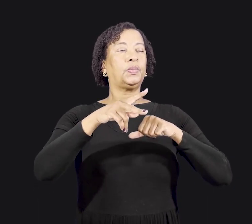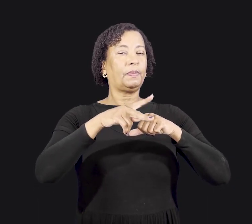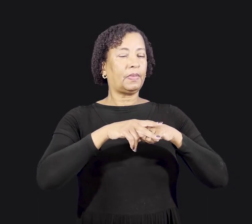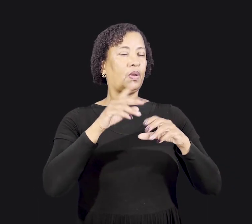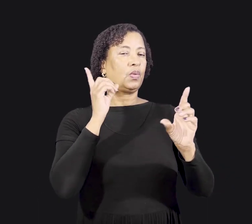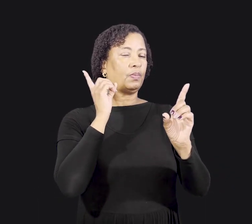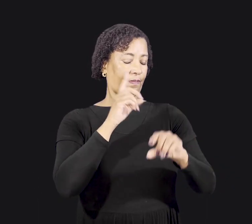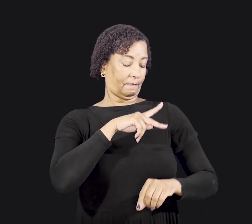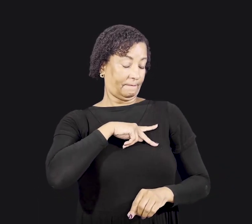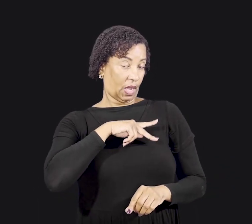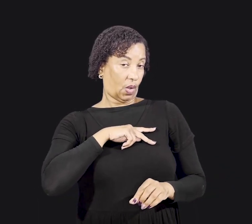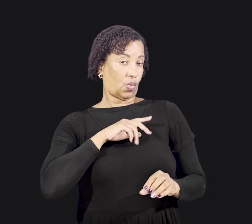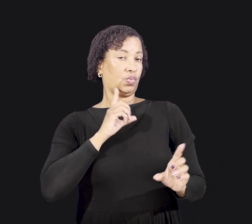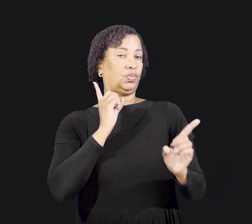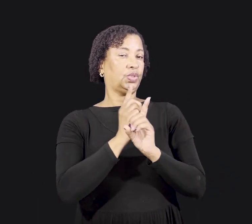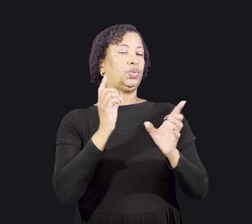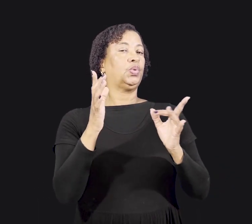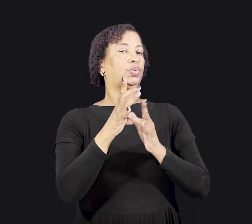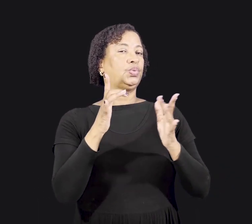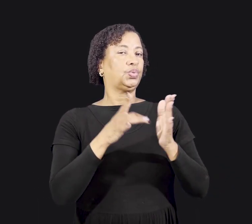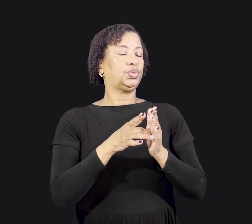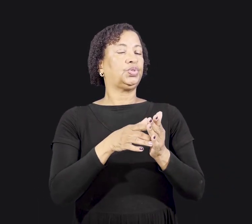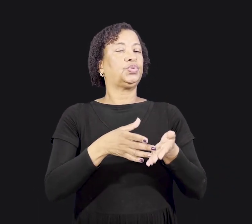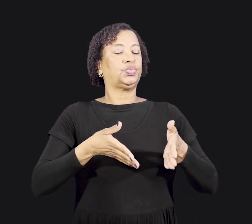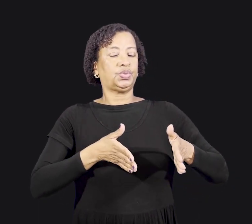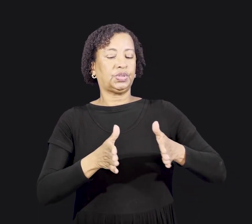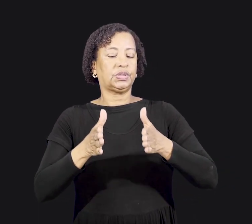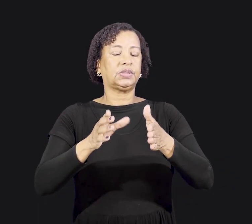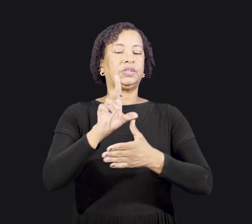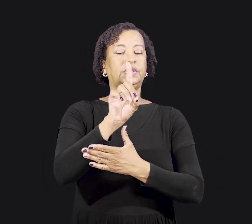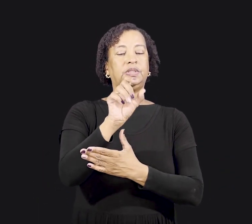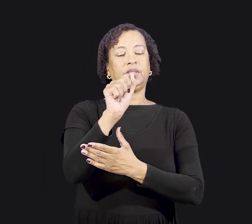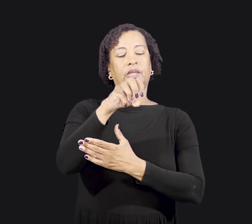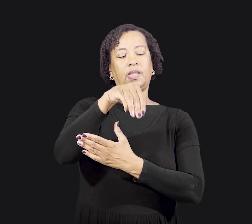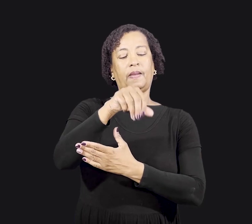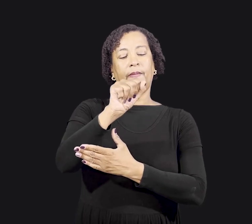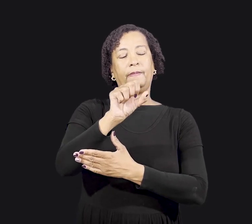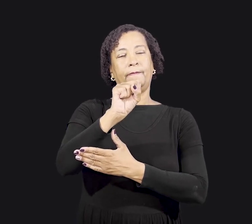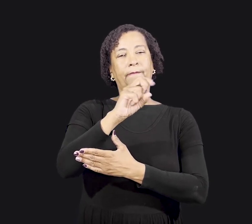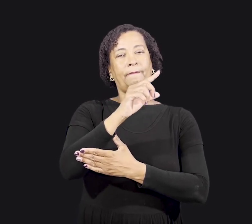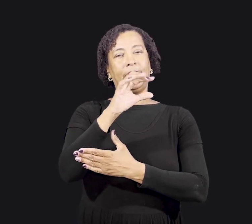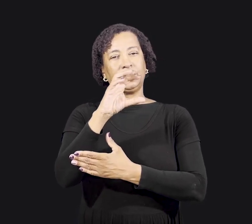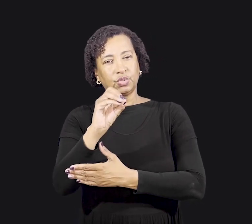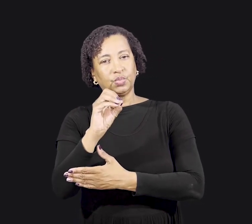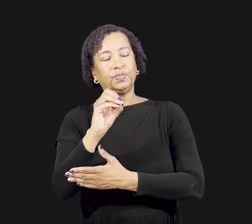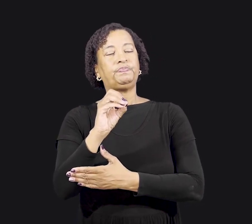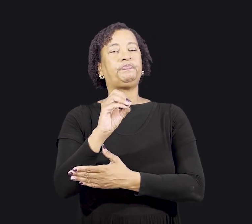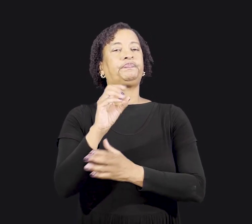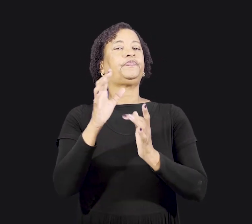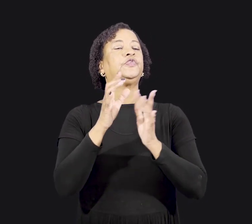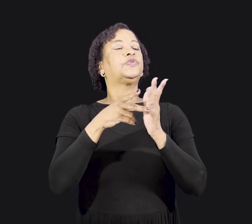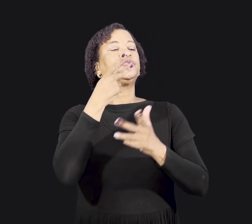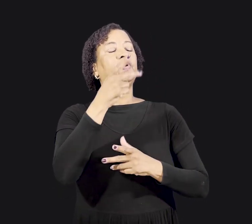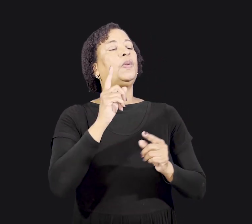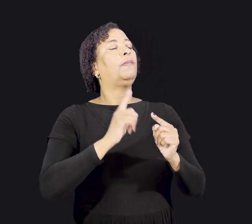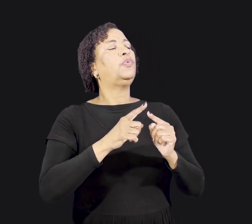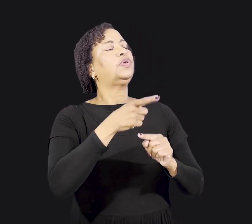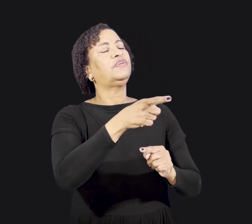com Jesus Cristo na estrada de Damasco, Jesus lhe disse algo mais ou menos assim: Paulo, por que você resiste tanto às rédeas? É